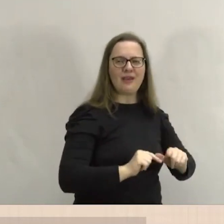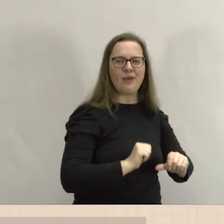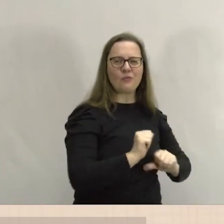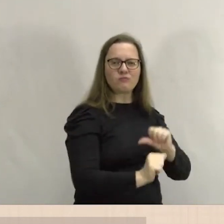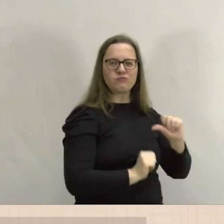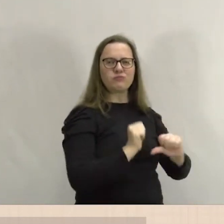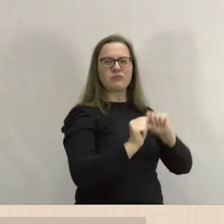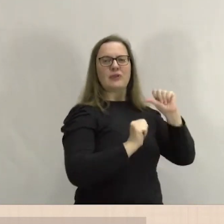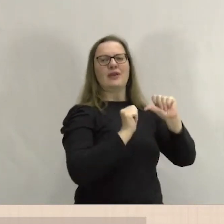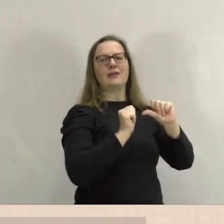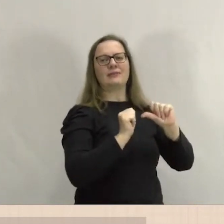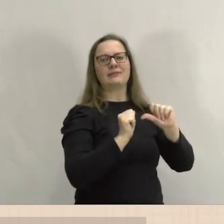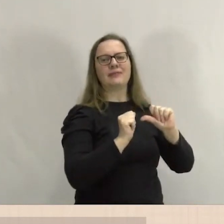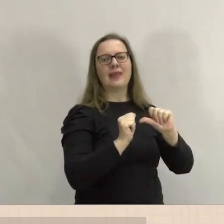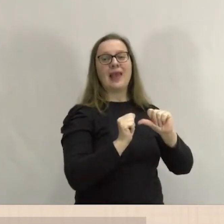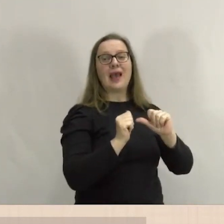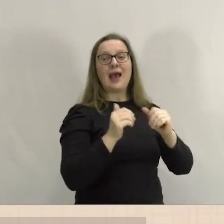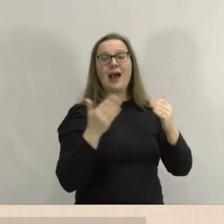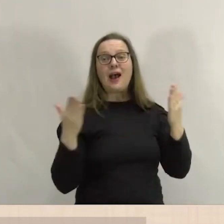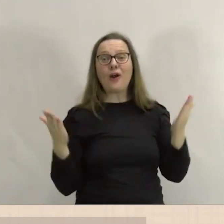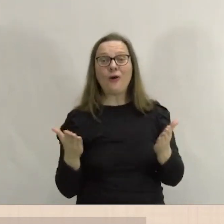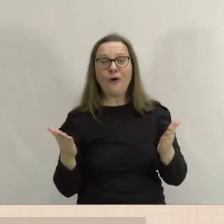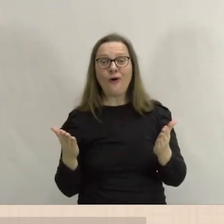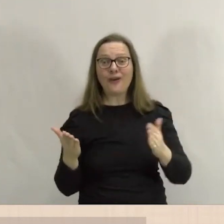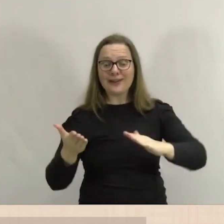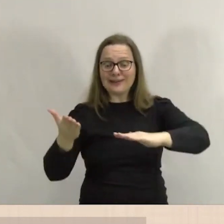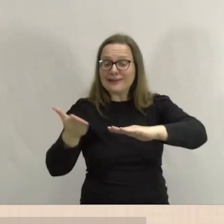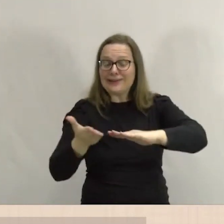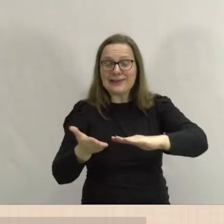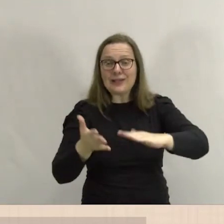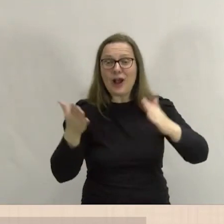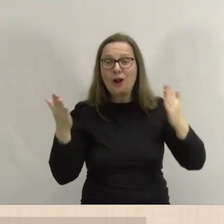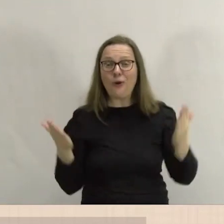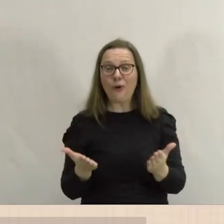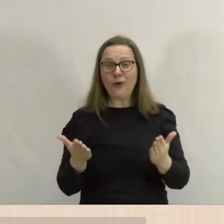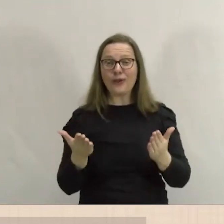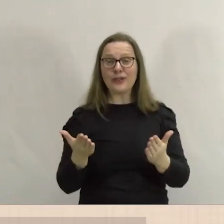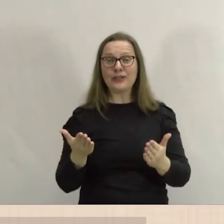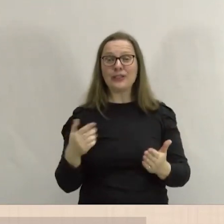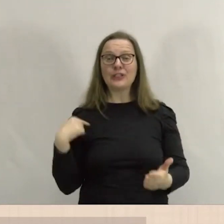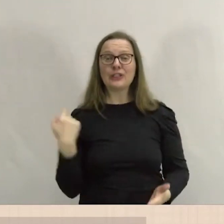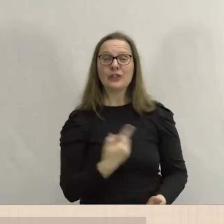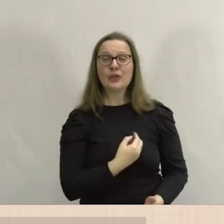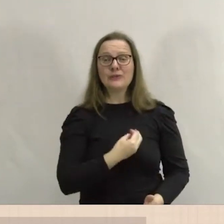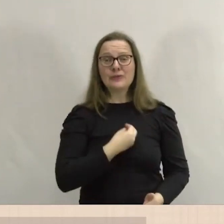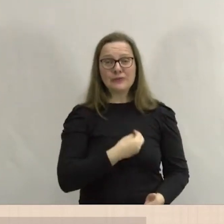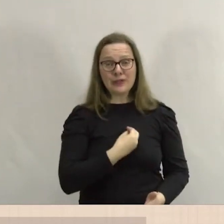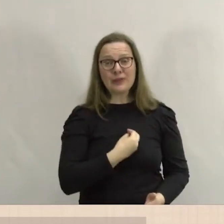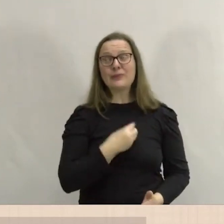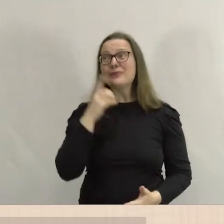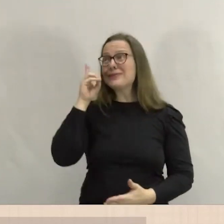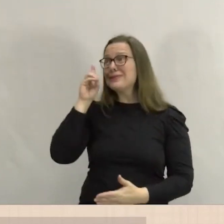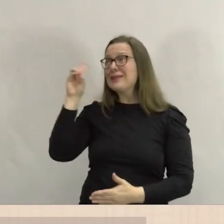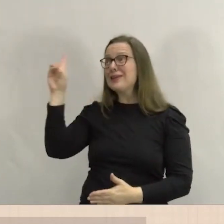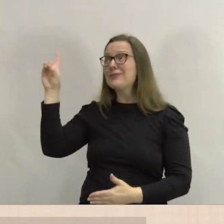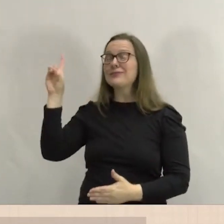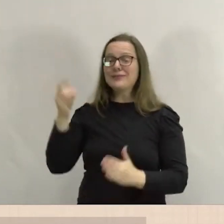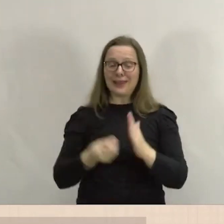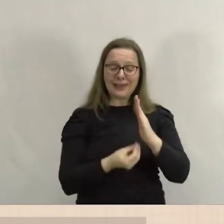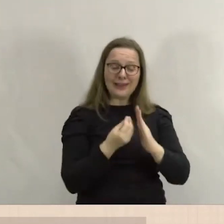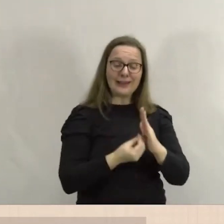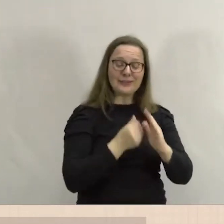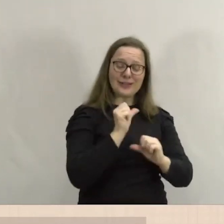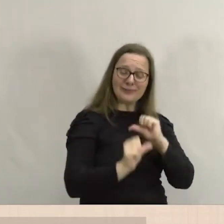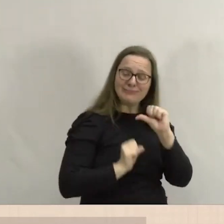final. É nesta era, na era em que nós vivemos, Deus está restaurando a sua